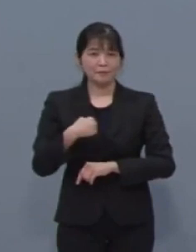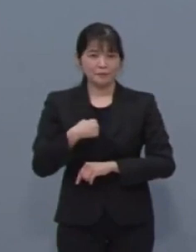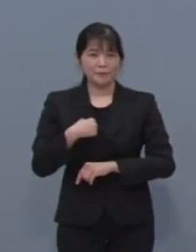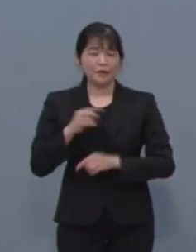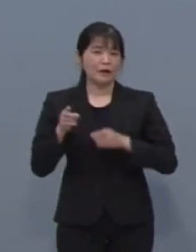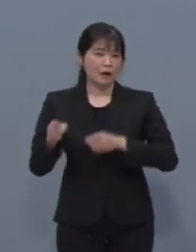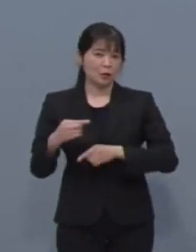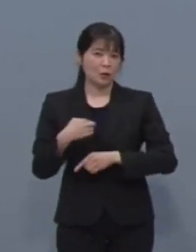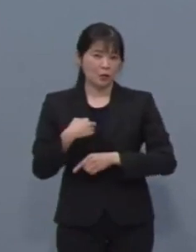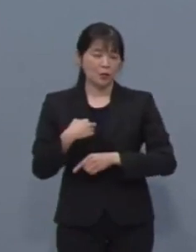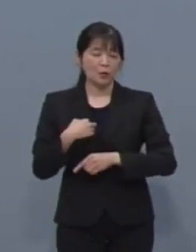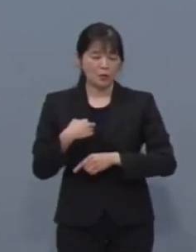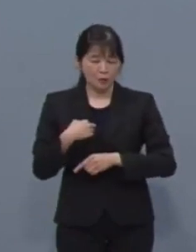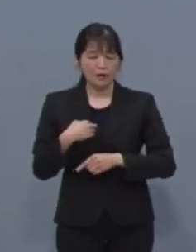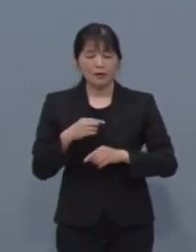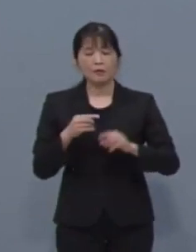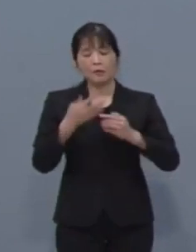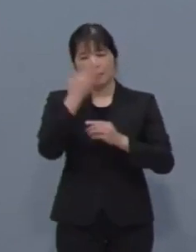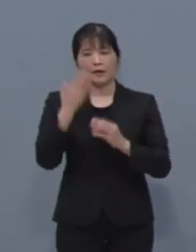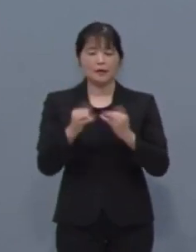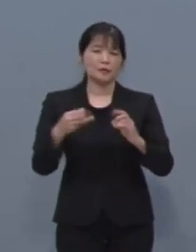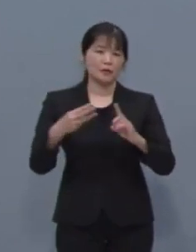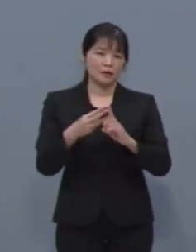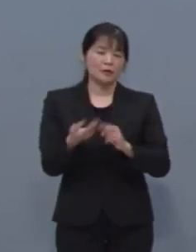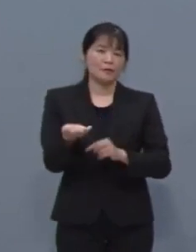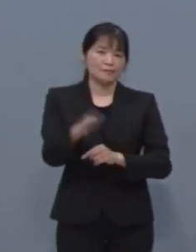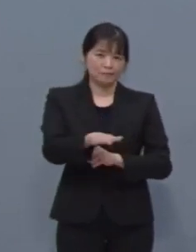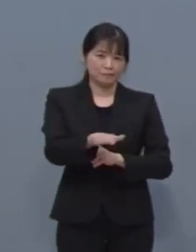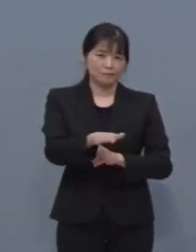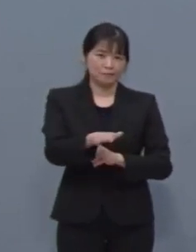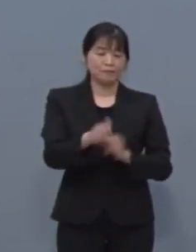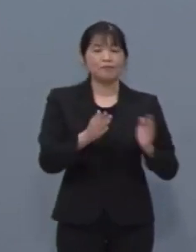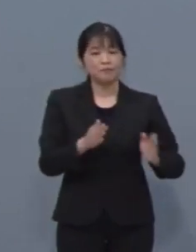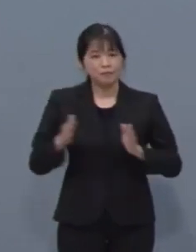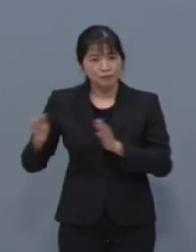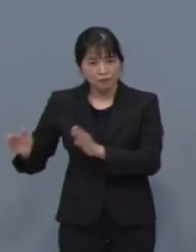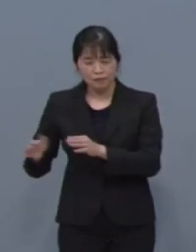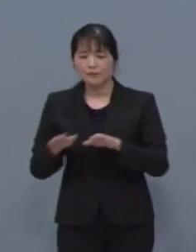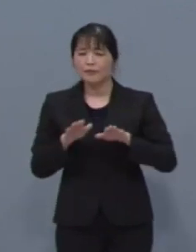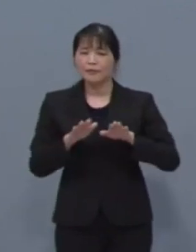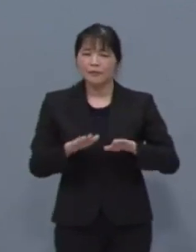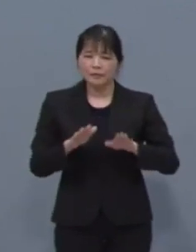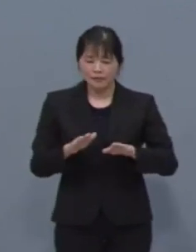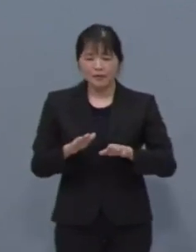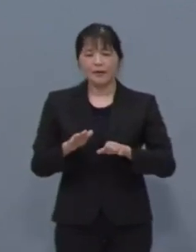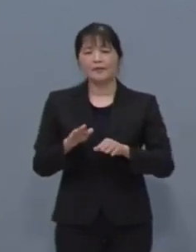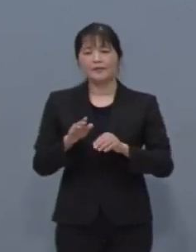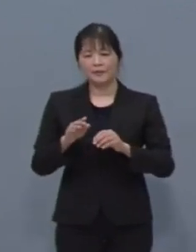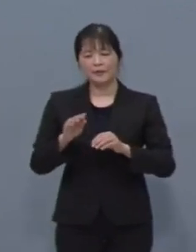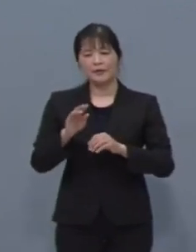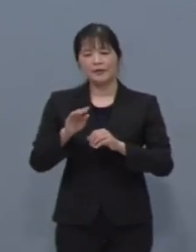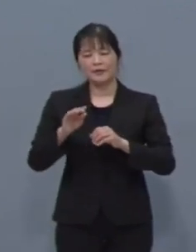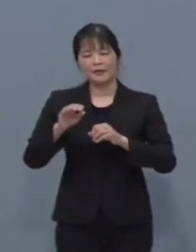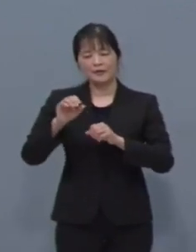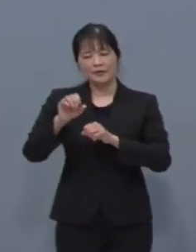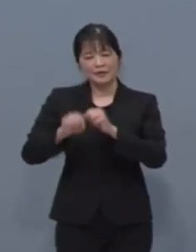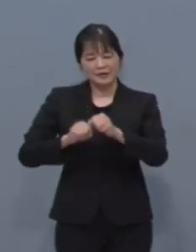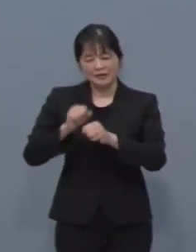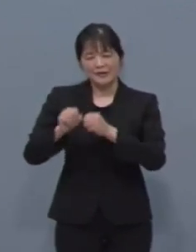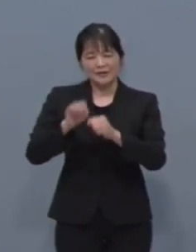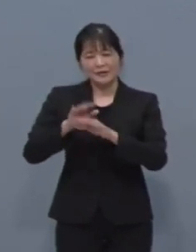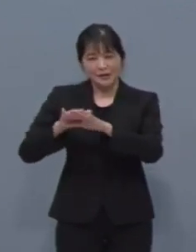ますところでサイバー電磁波宇宙の軍事技術を使った集団ストーカー事件が世界中で起きてきてい